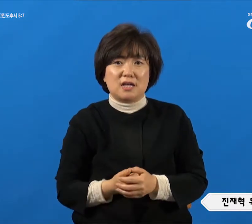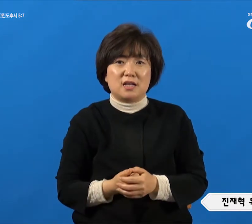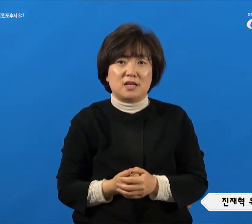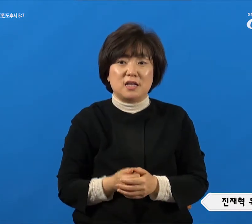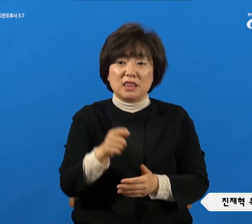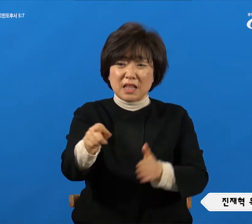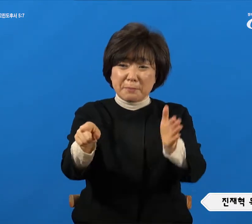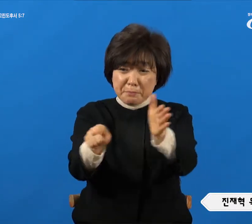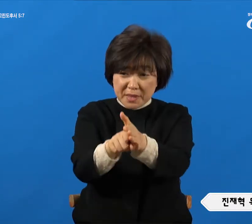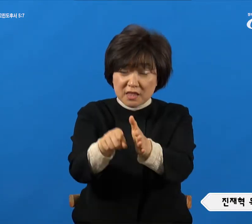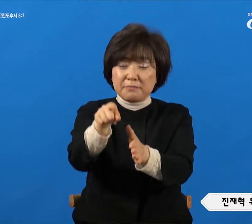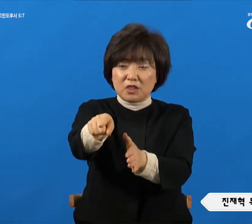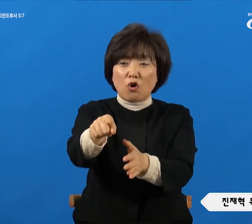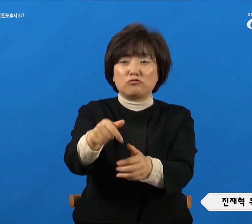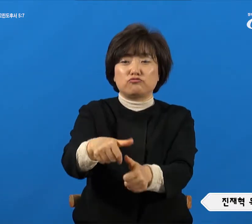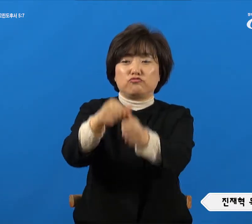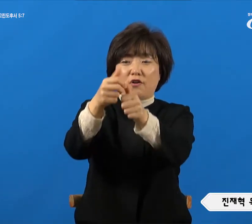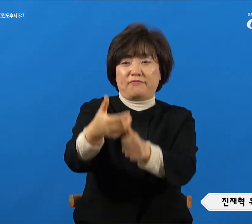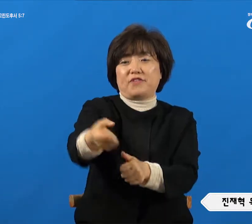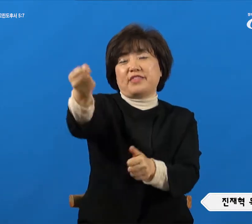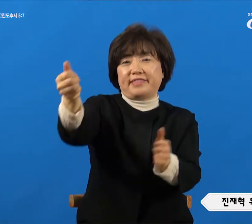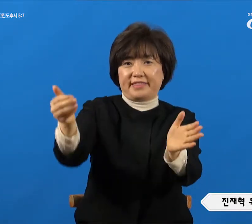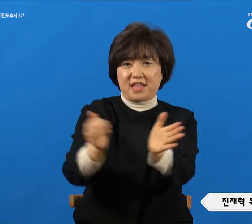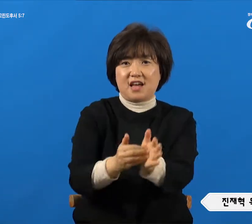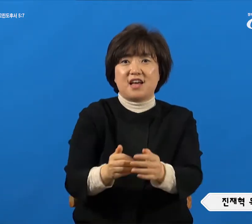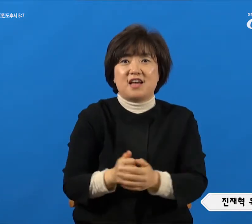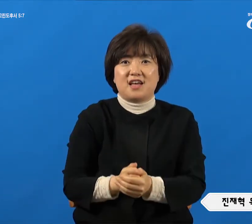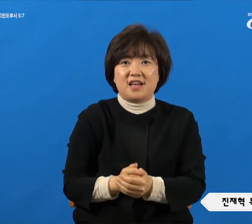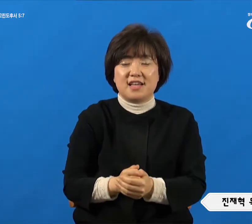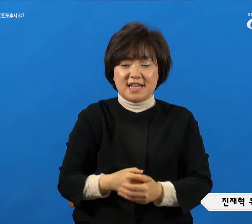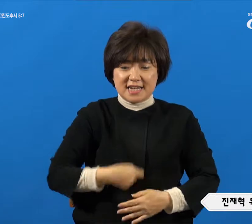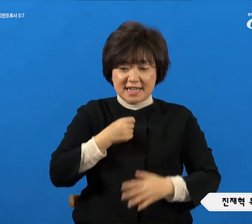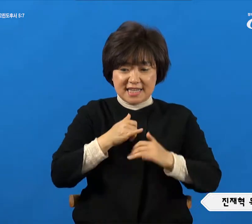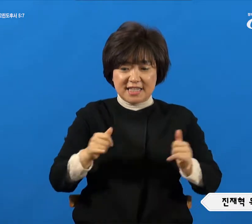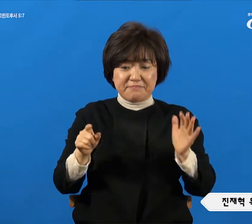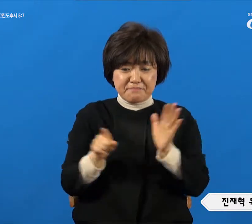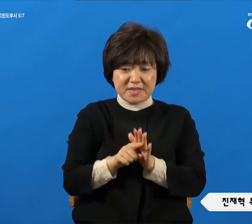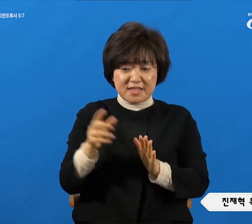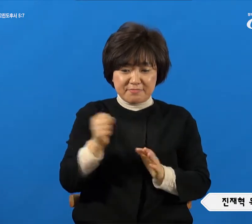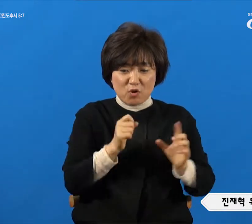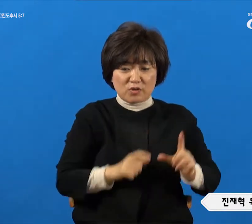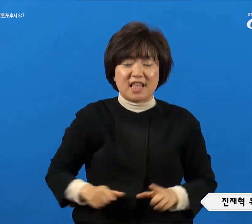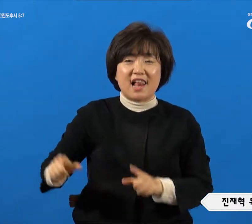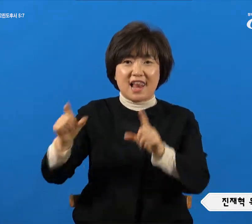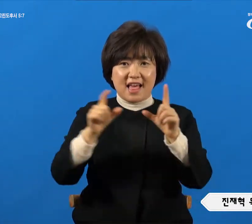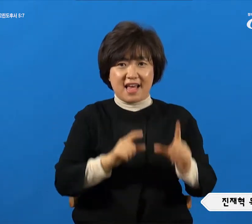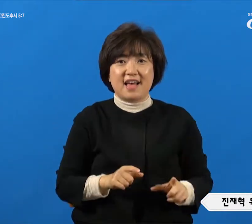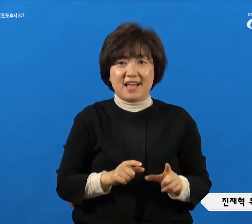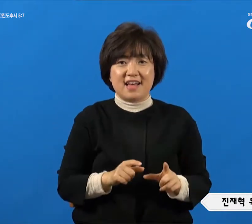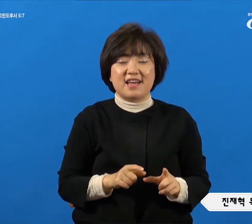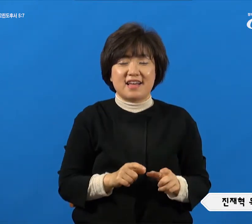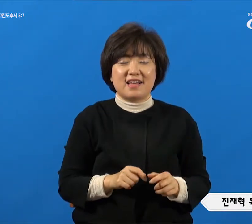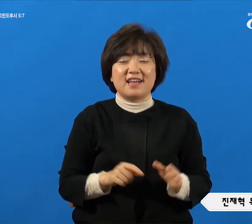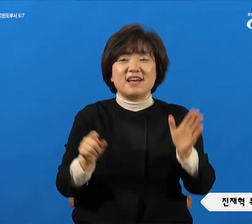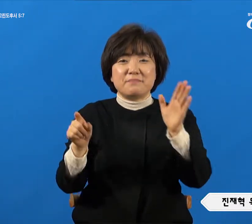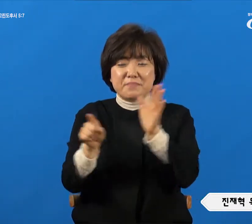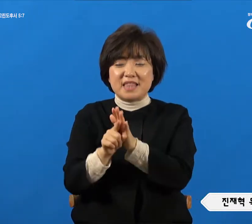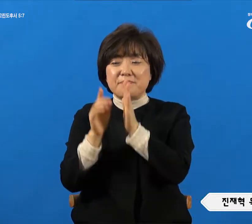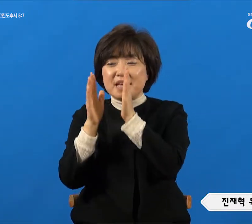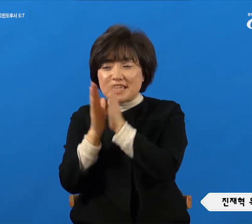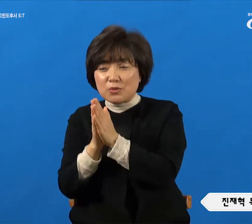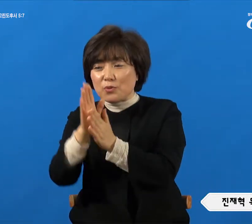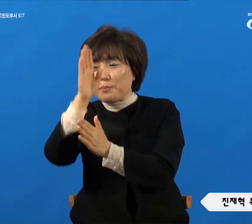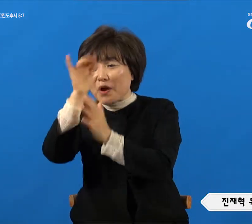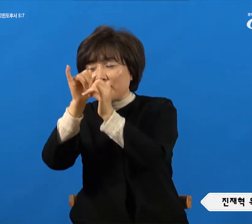말씀합니다. 내 믿음이 너를 구원했다고 말씀합니다. 의인은 믿음으로 살라고 말씀합니다. 믿음의